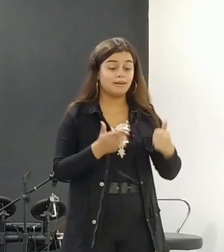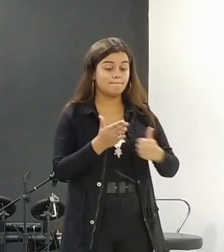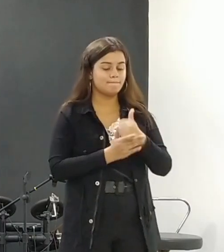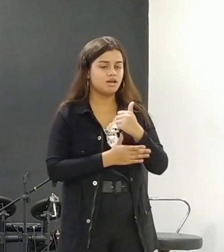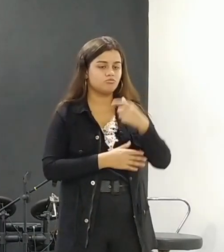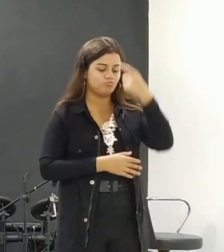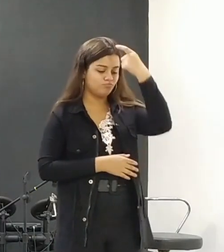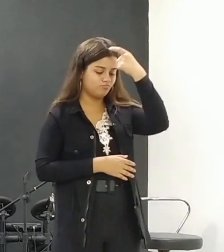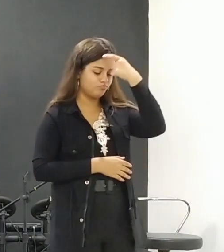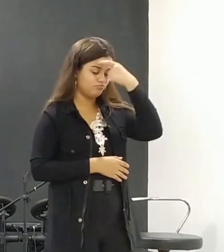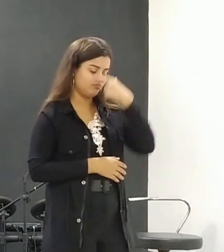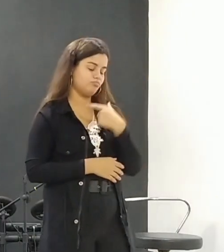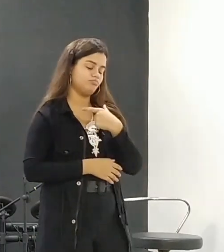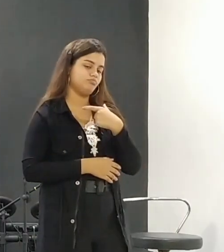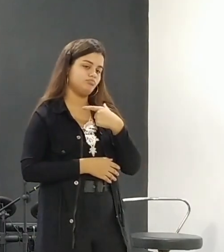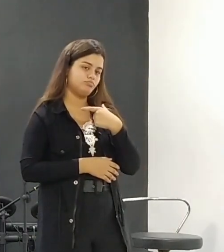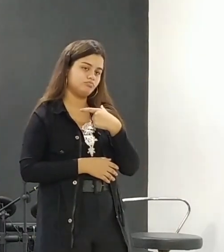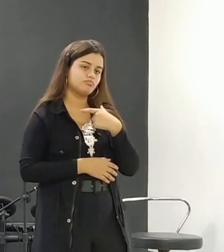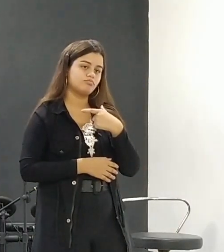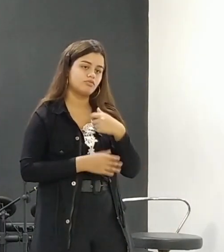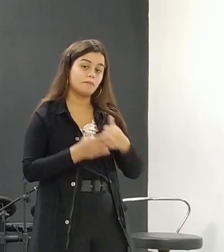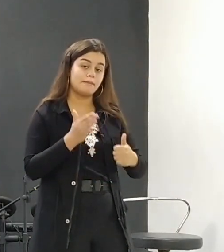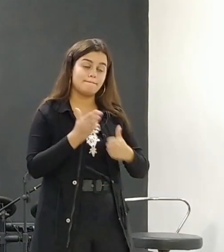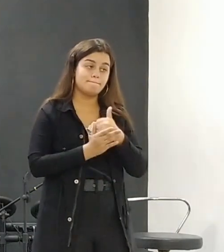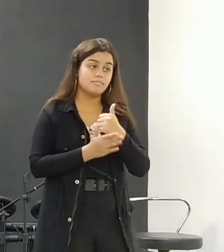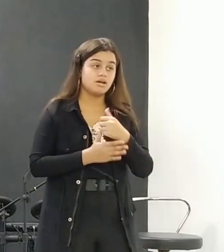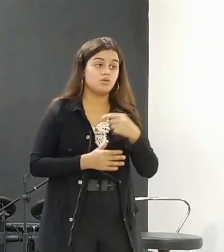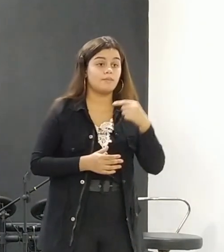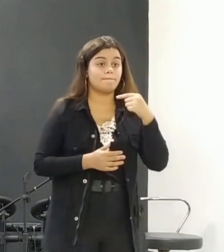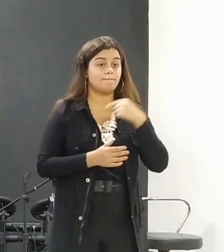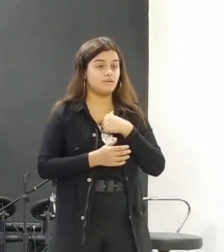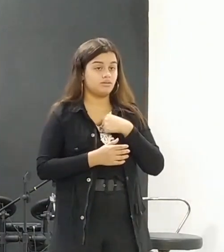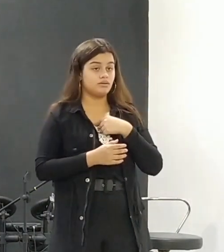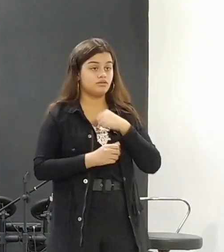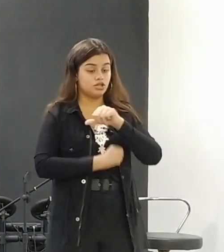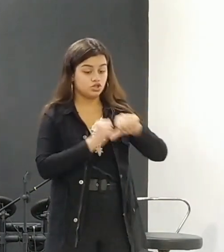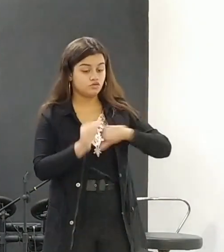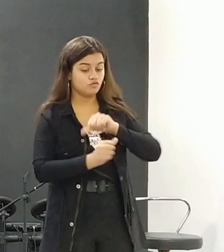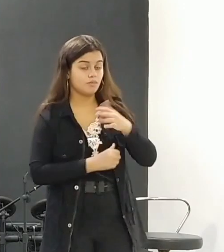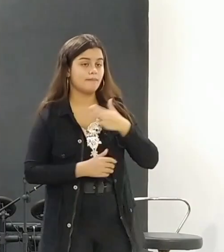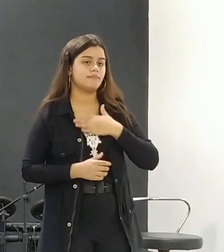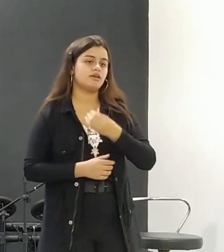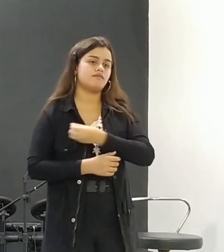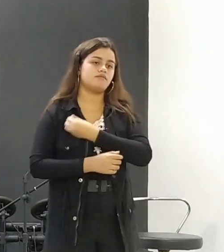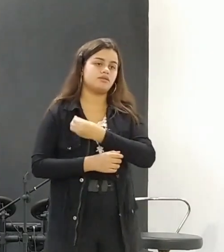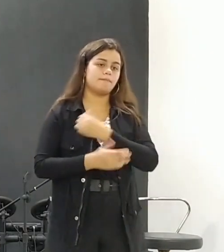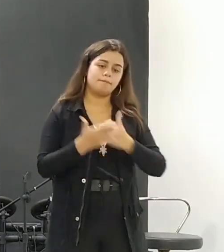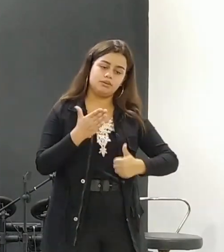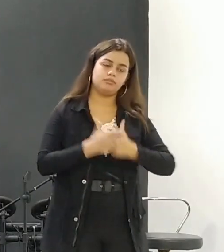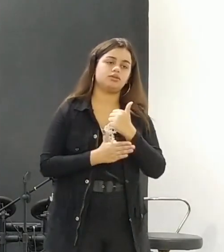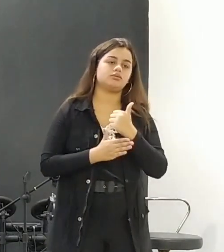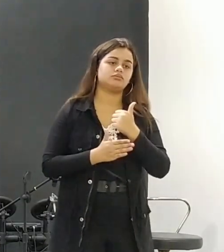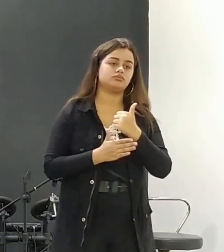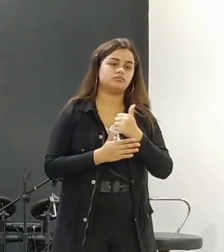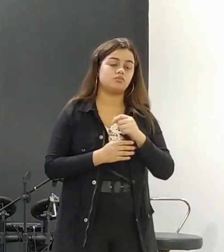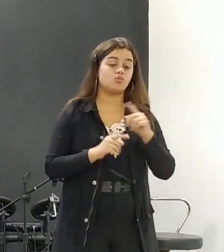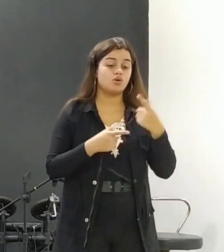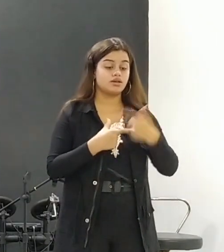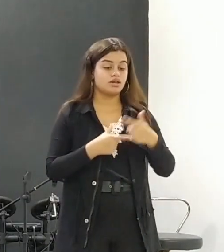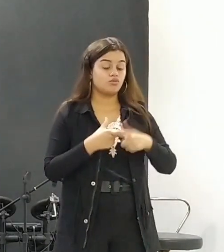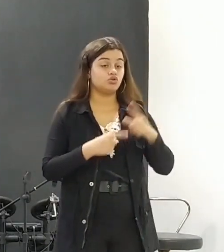mim, Senhor. Começa a orar assim. Começa primeiro em mim. Muda primeiro eu, né? Porque quando você